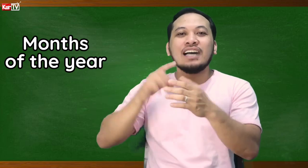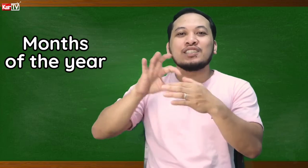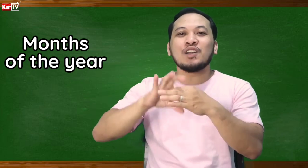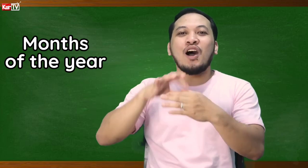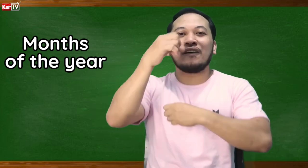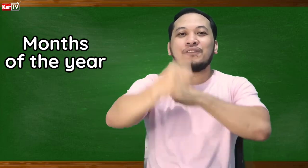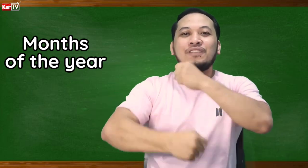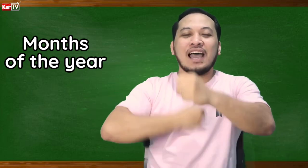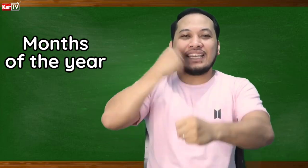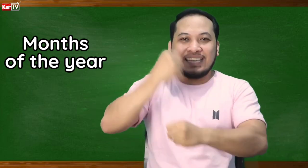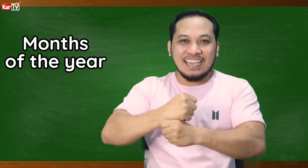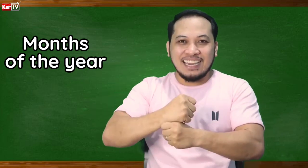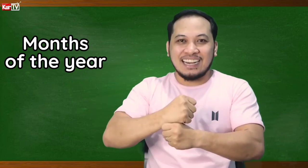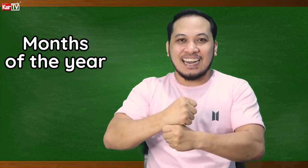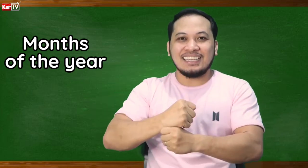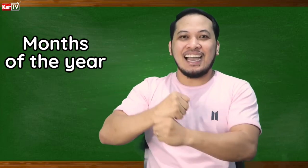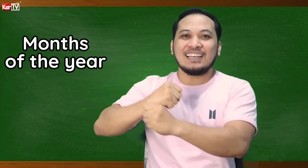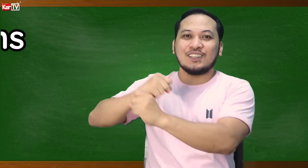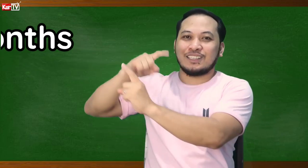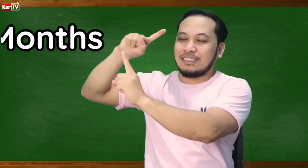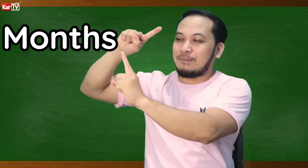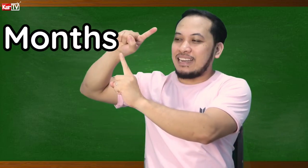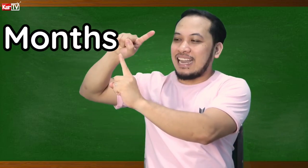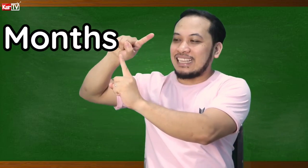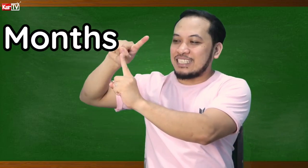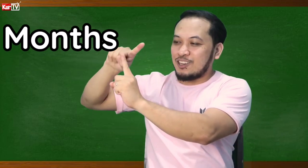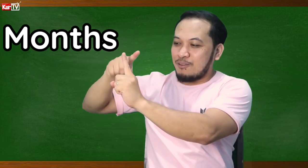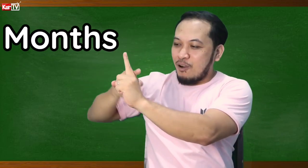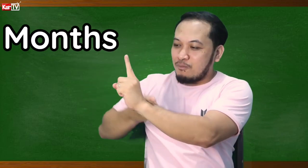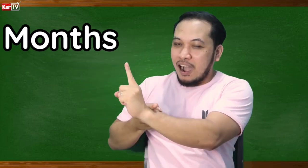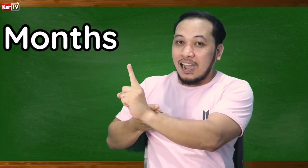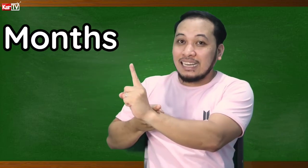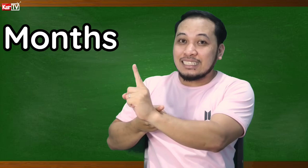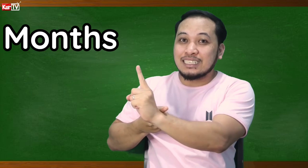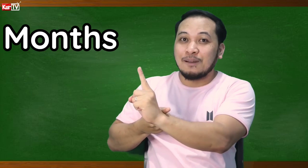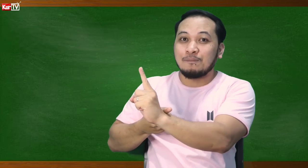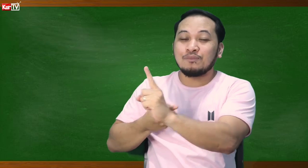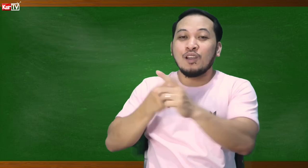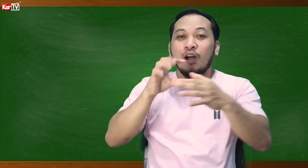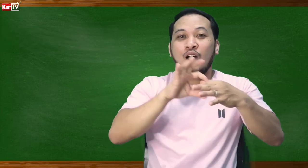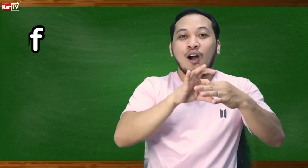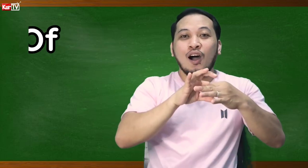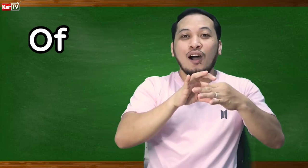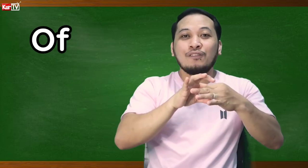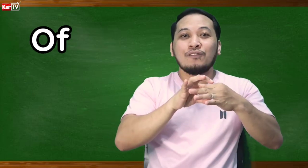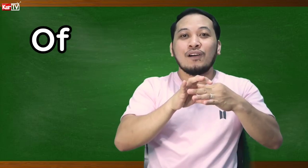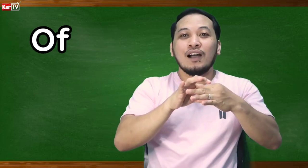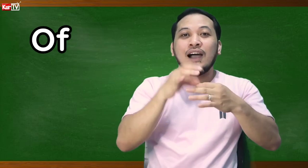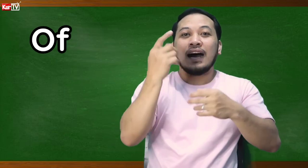months of the year. Ayan, so sabay-sabay natin, slow mo, months of